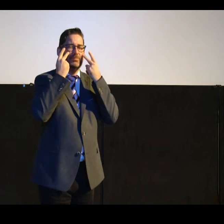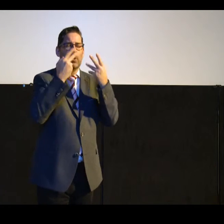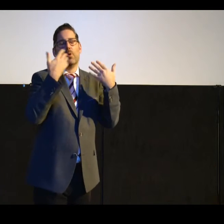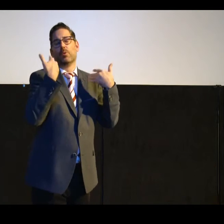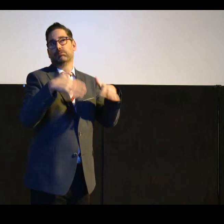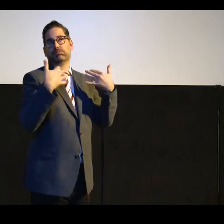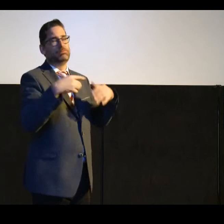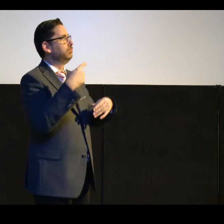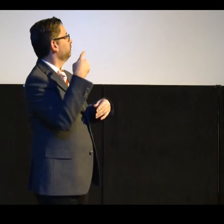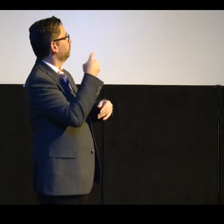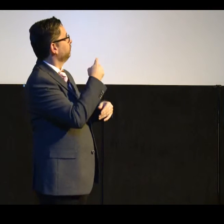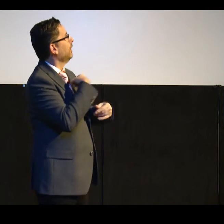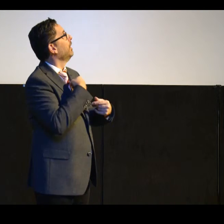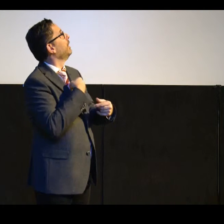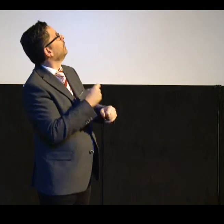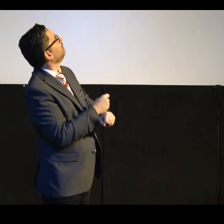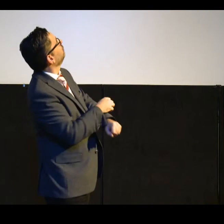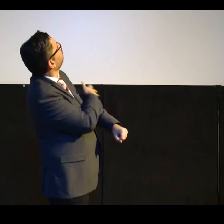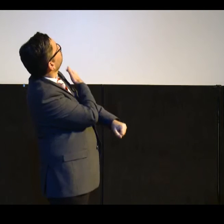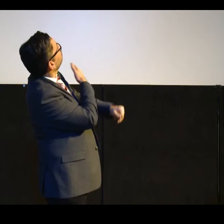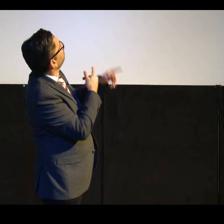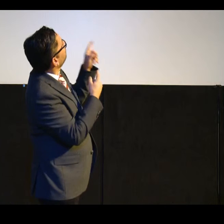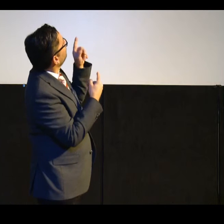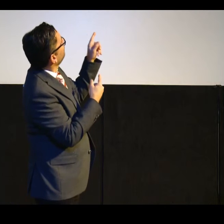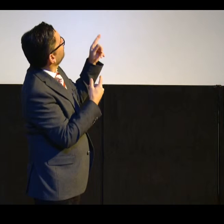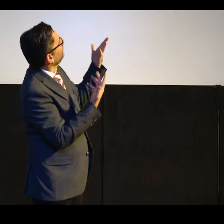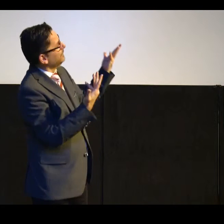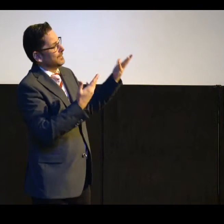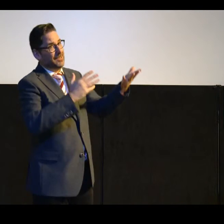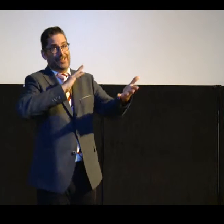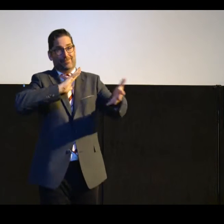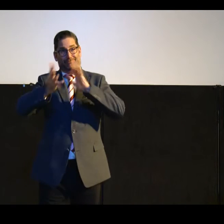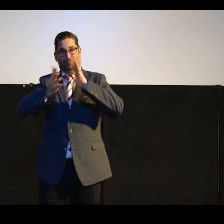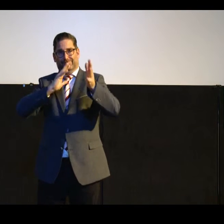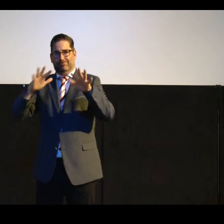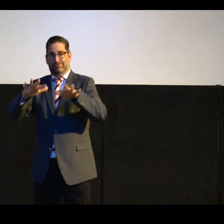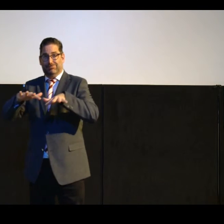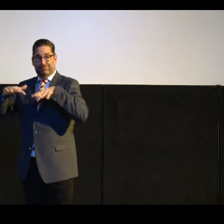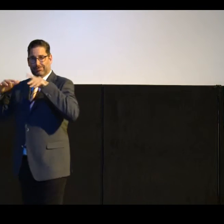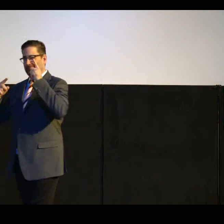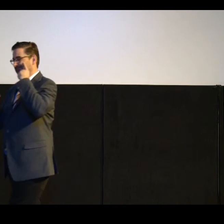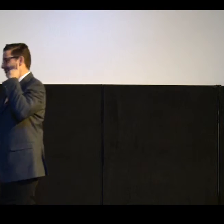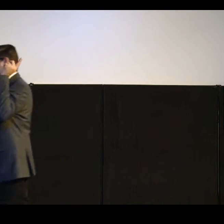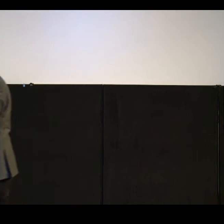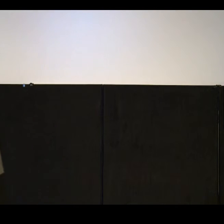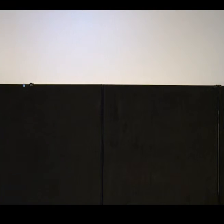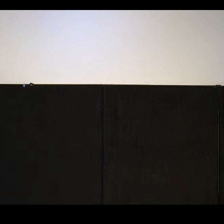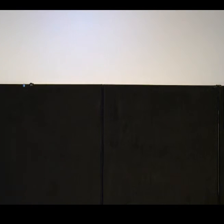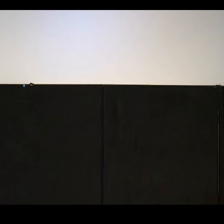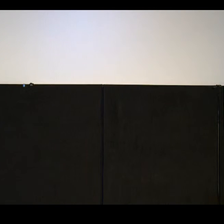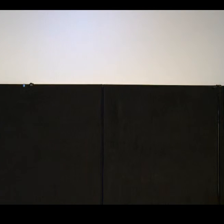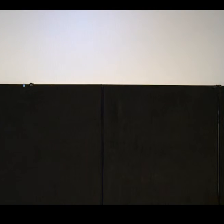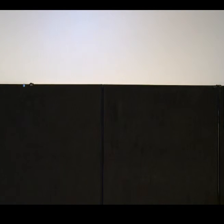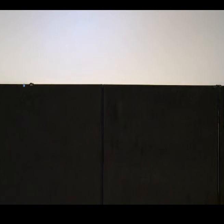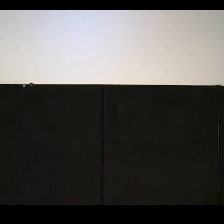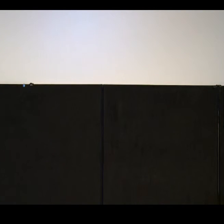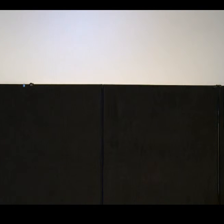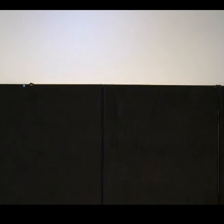Gracias a la Sense hemos podido subtitular el vídeo. Y a mí es un vídeo que me encanta y que me emociona, entonces espero que lo